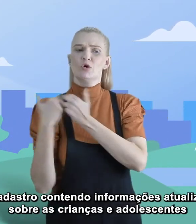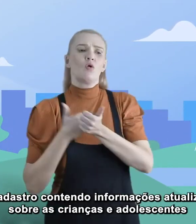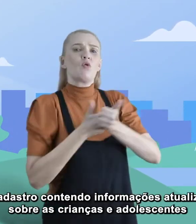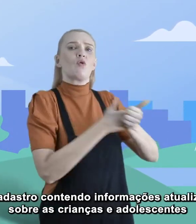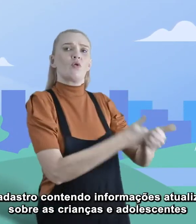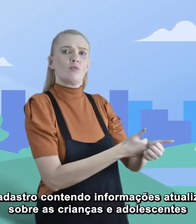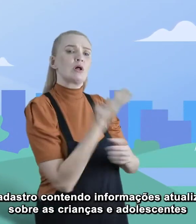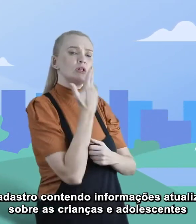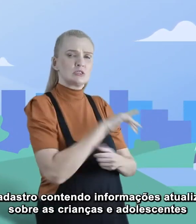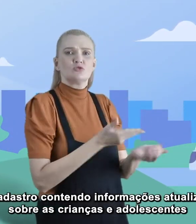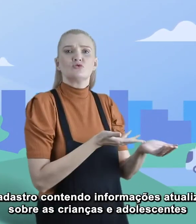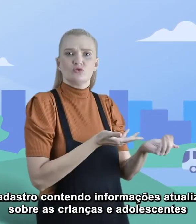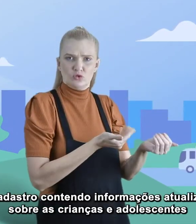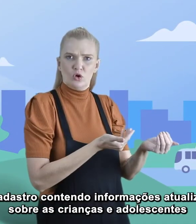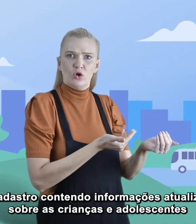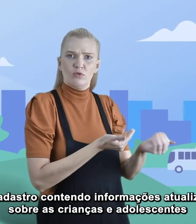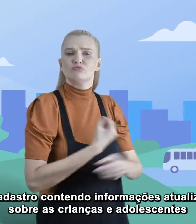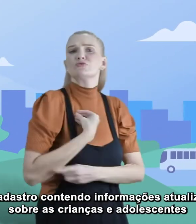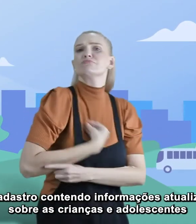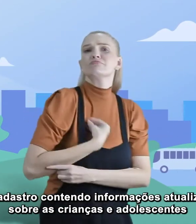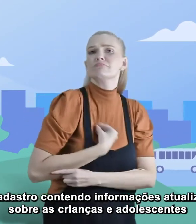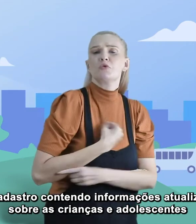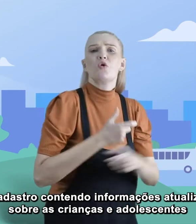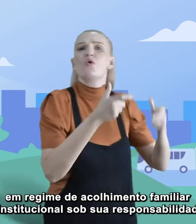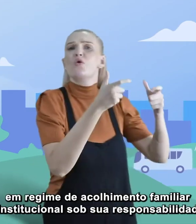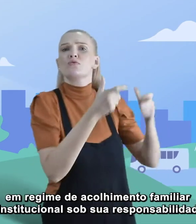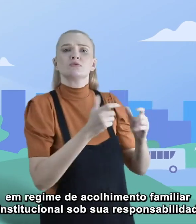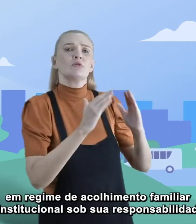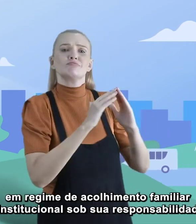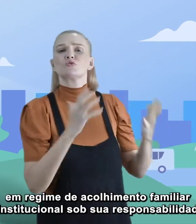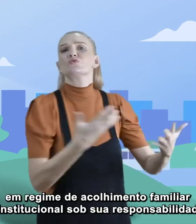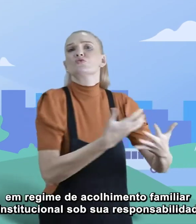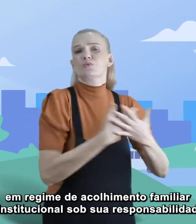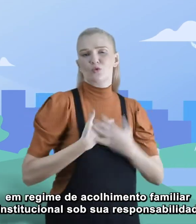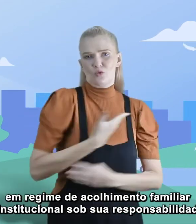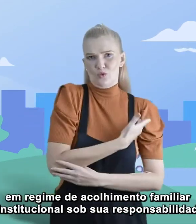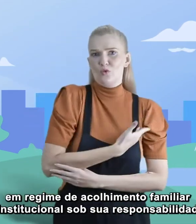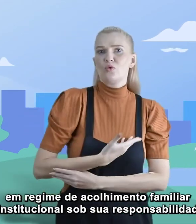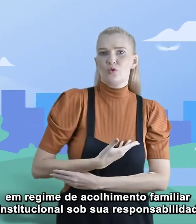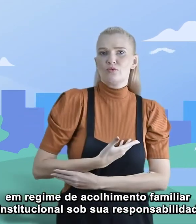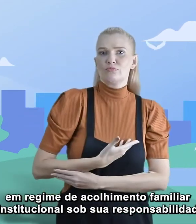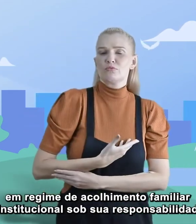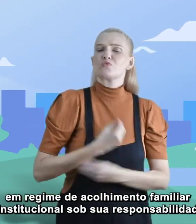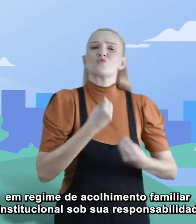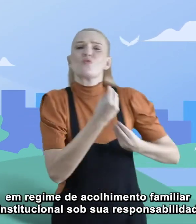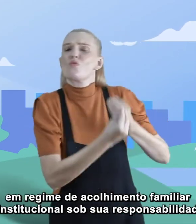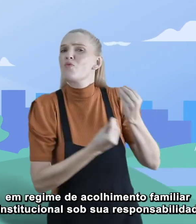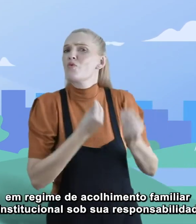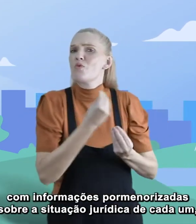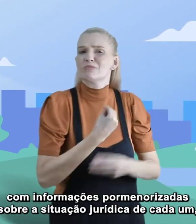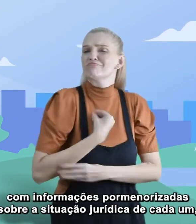contendo informações atualizadas sobre as crianças e adolescentes em regime de acolhimento familiar e institucional sob sua responsabilidade, com